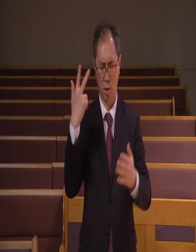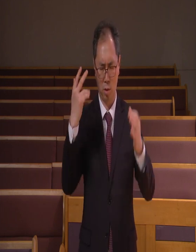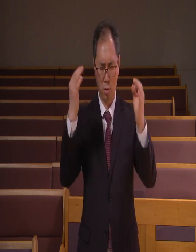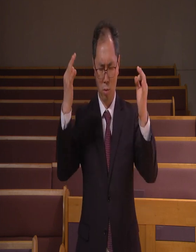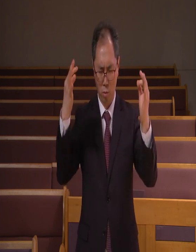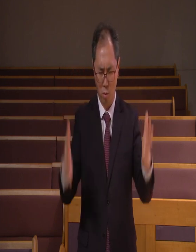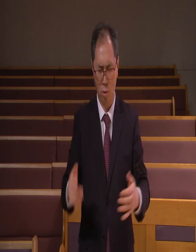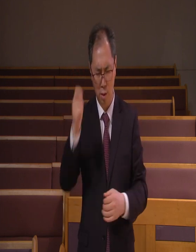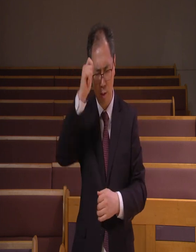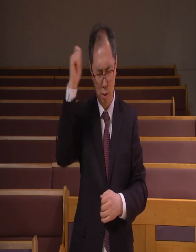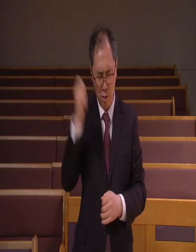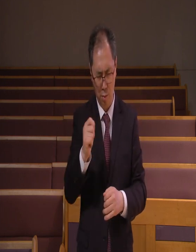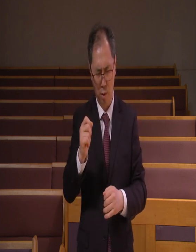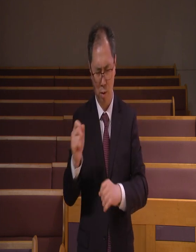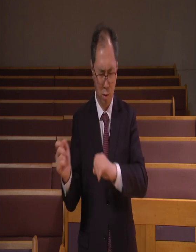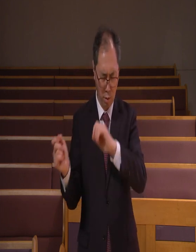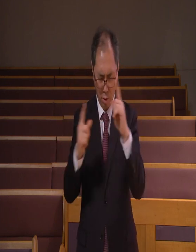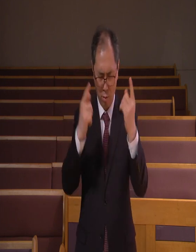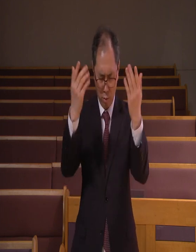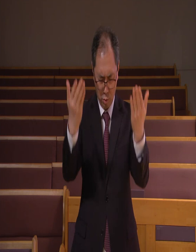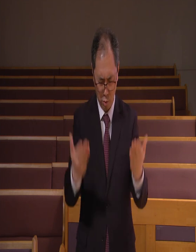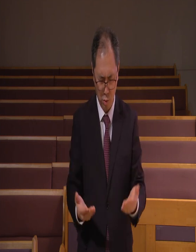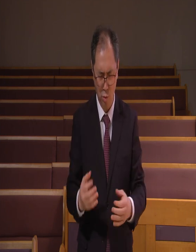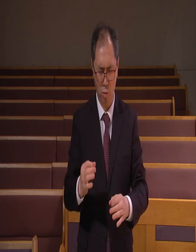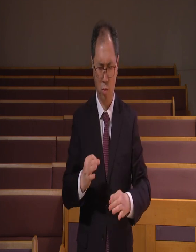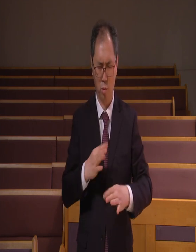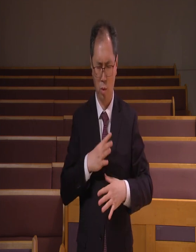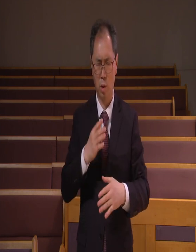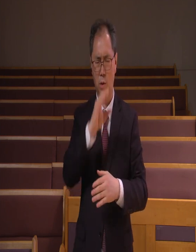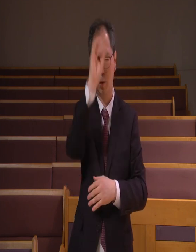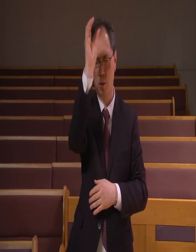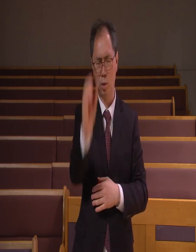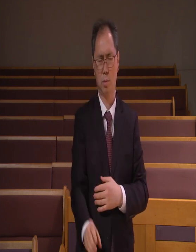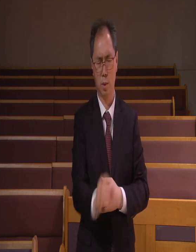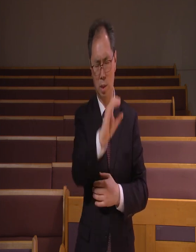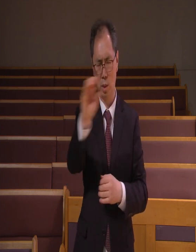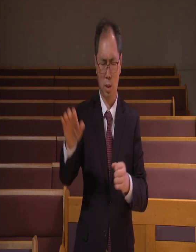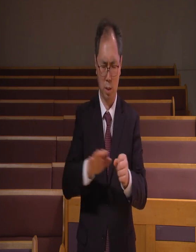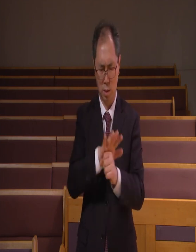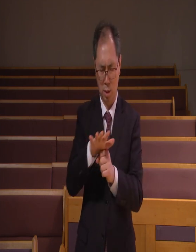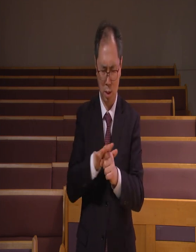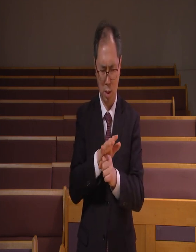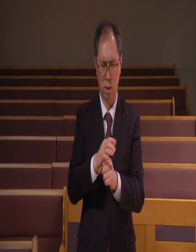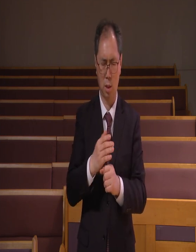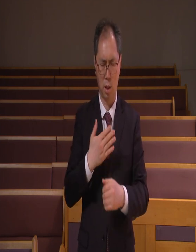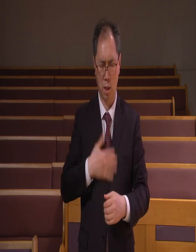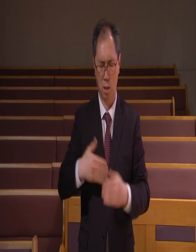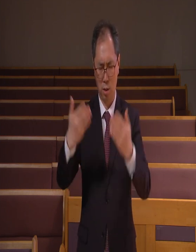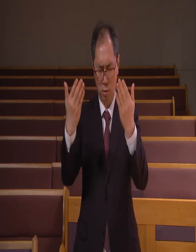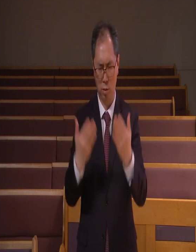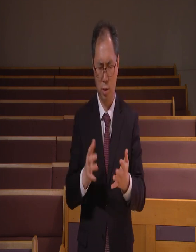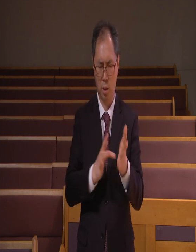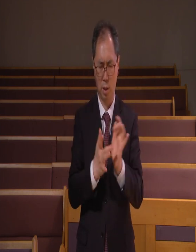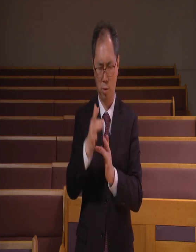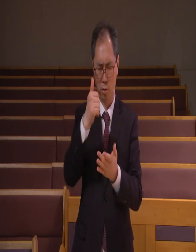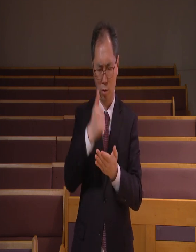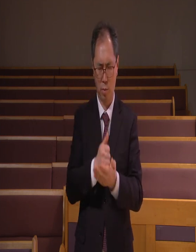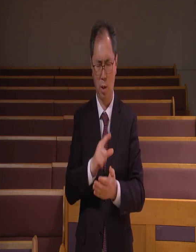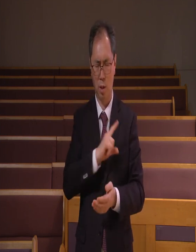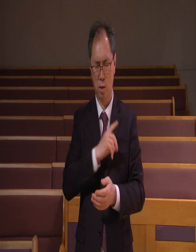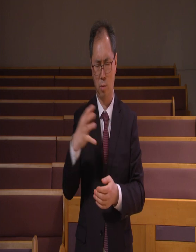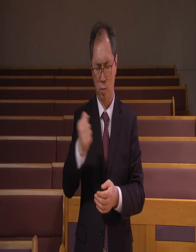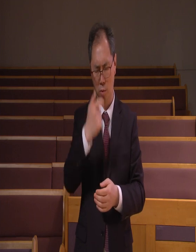동안 새벽을 깨워주시고 놀라운 십자가의 사랑을 알게 하신 우리 주님 감사드리며